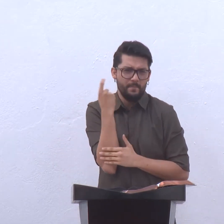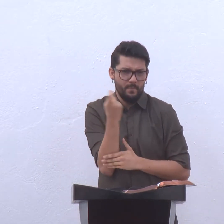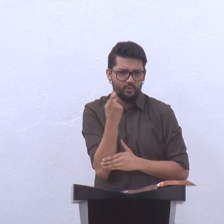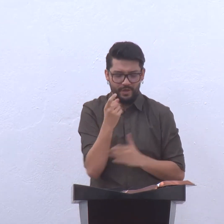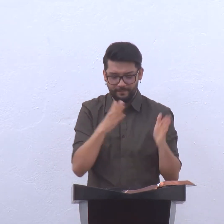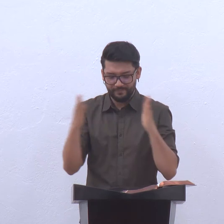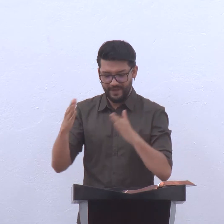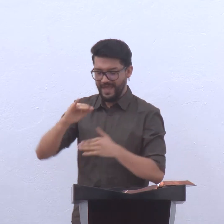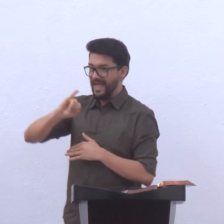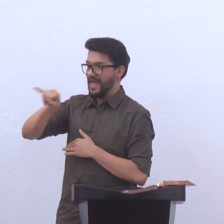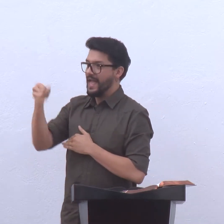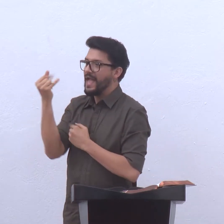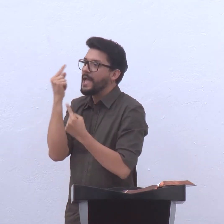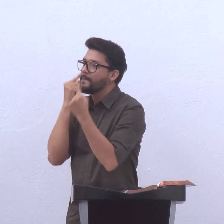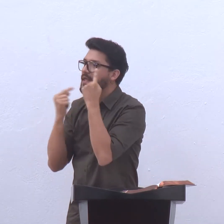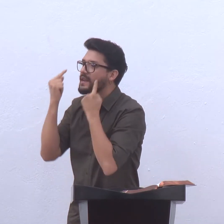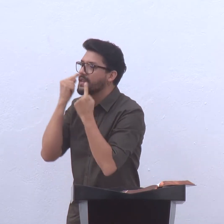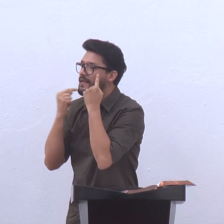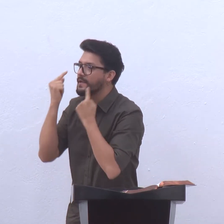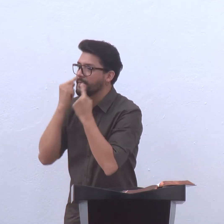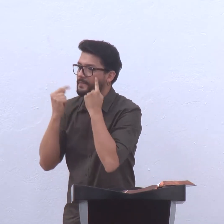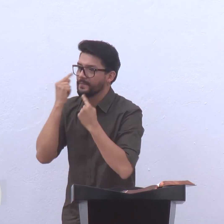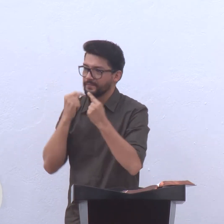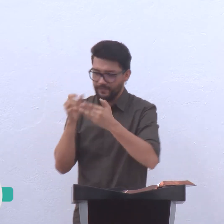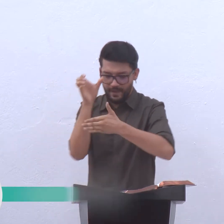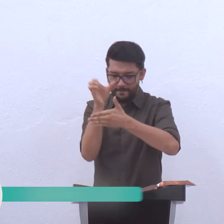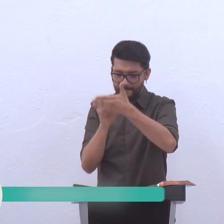Ahora, quiero que por favor busque Jeremías,